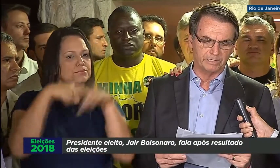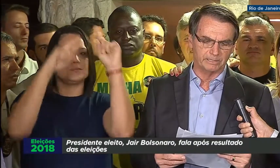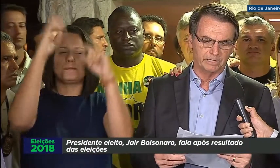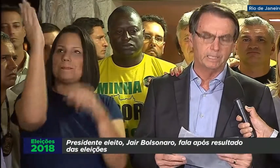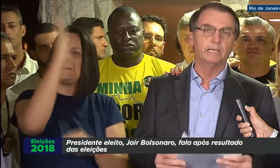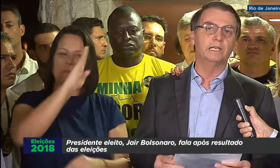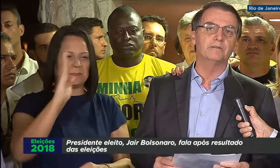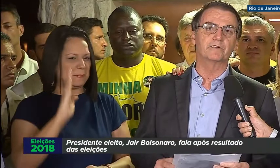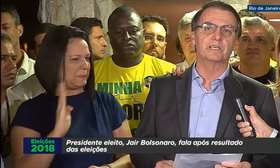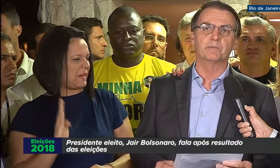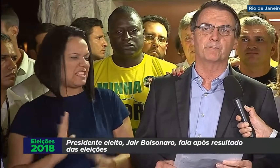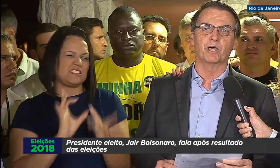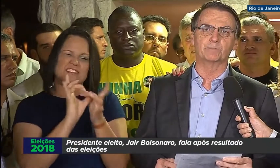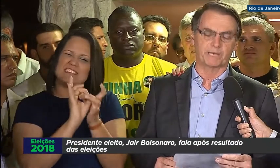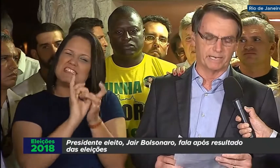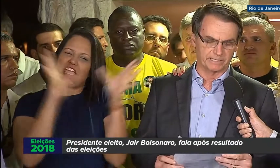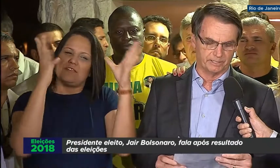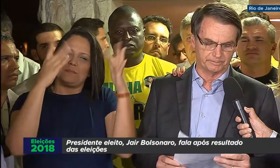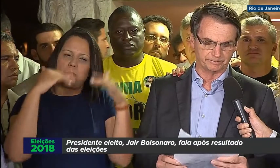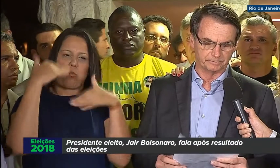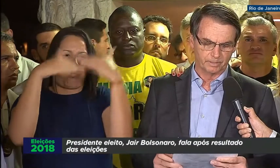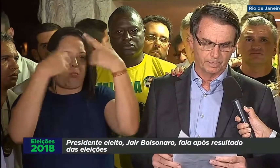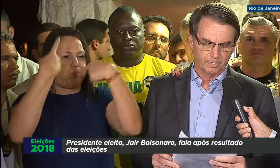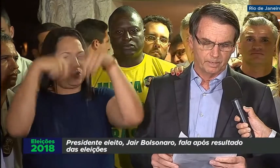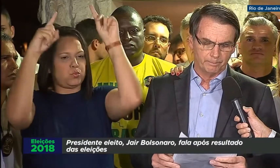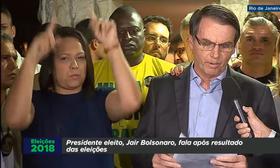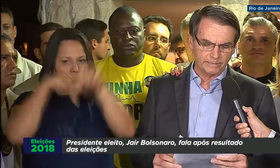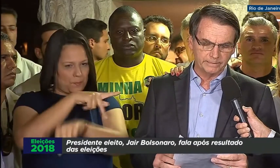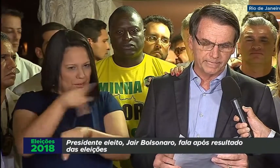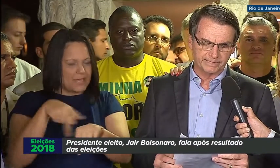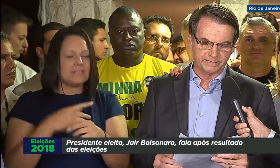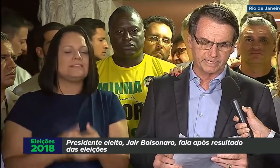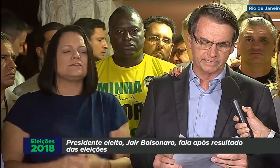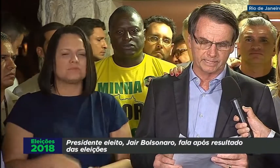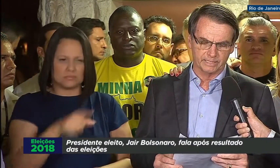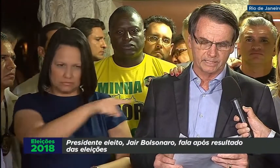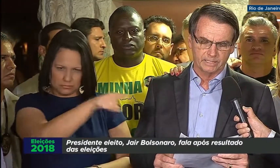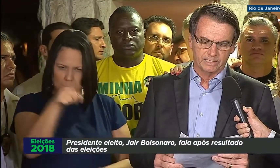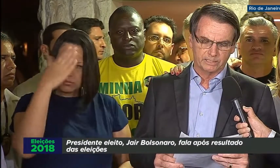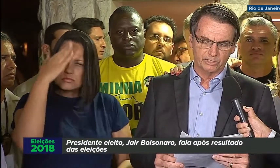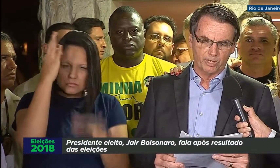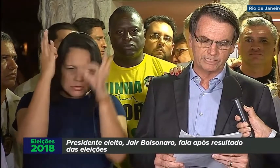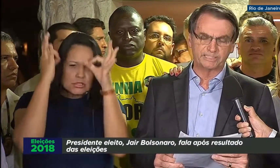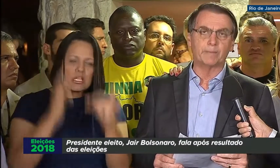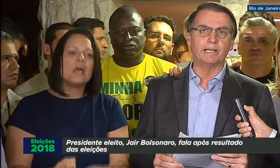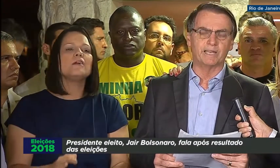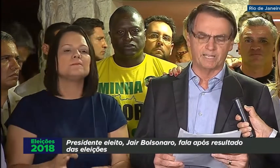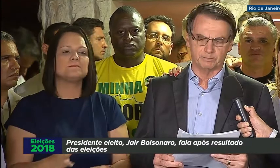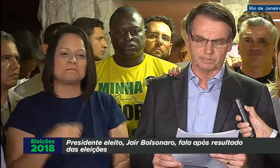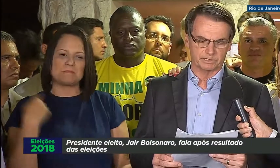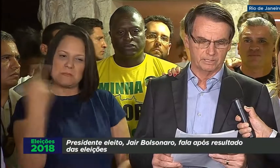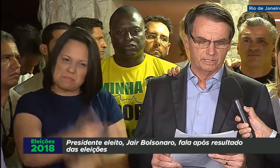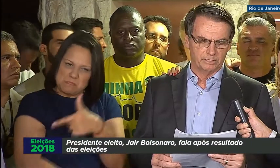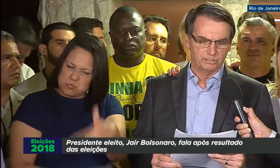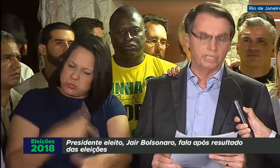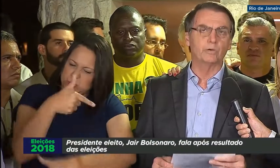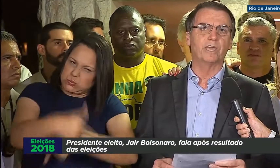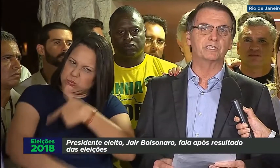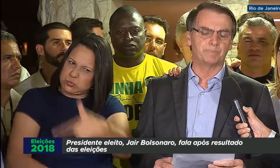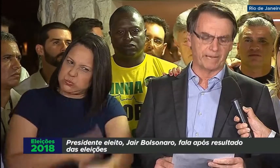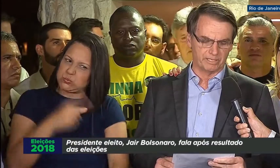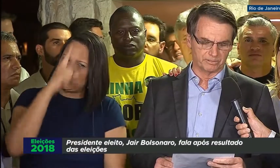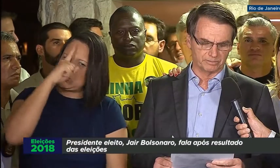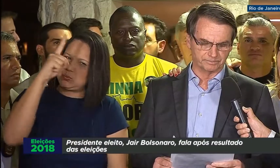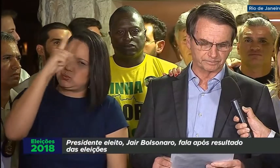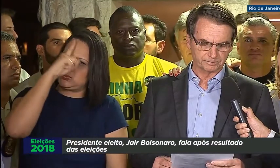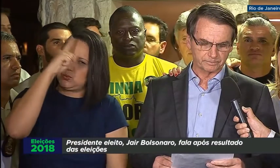uma grande, livre e próspera nação. Podem ter certeza que nós trabalharemos dia e